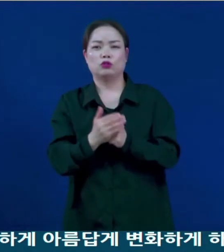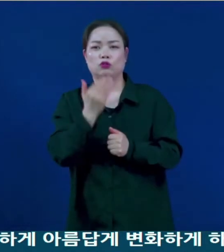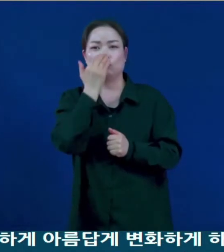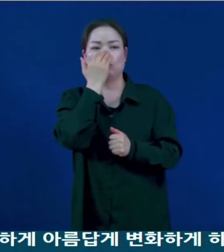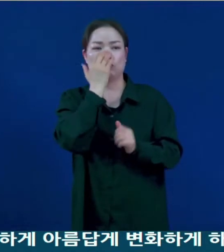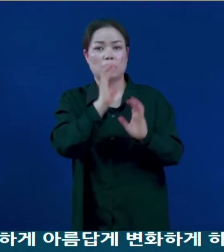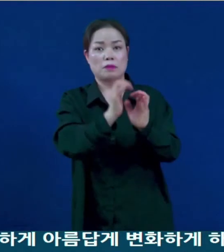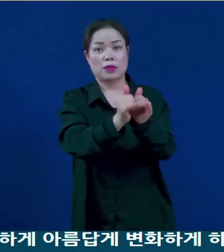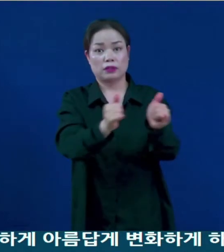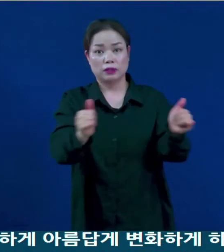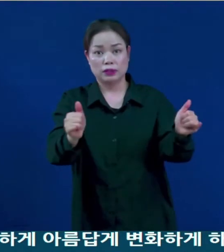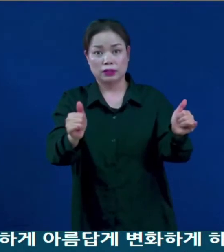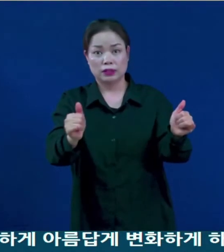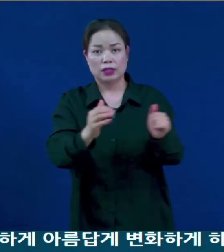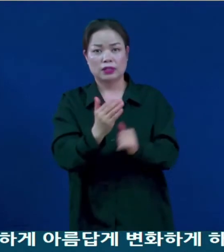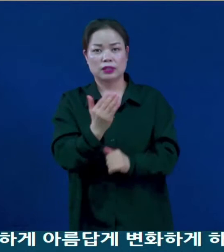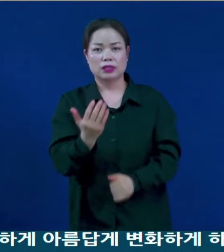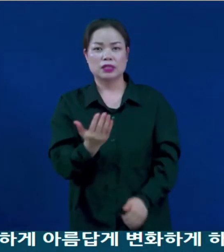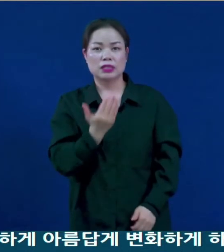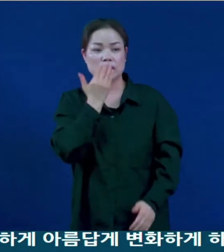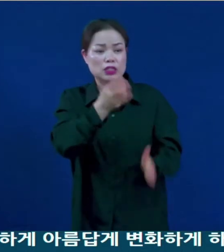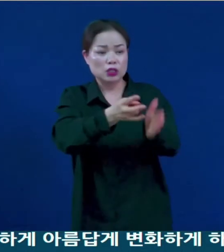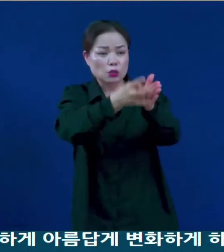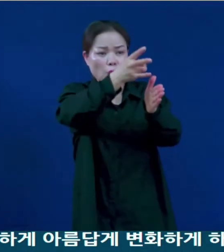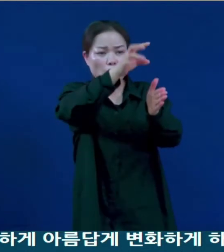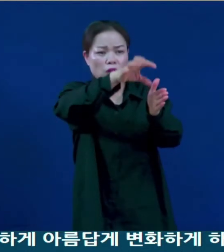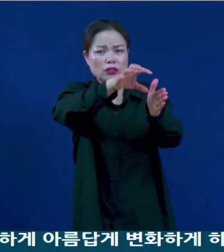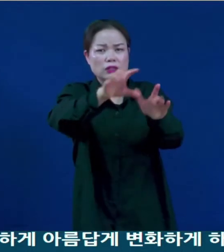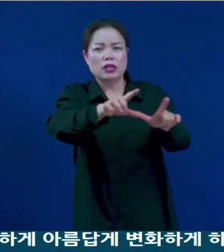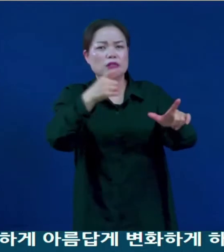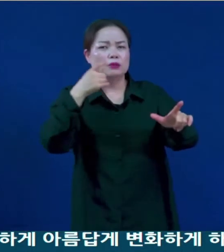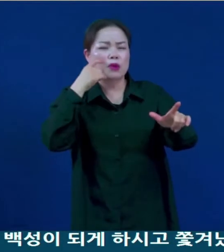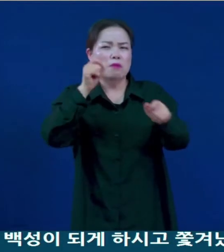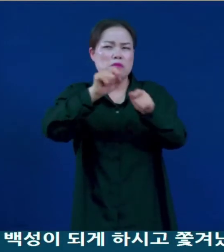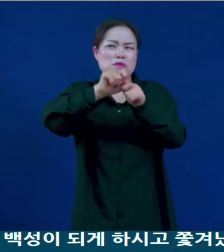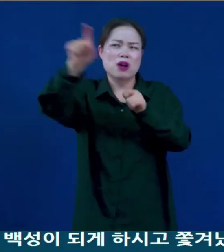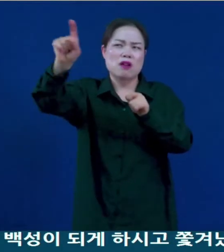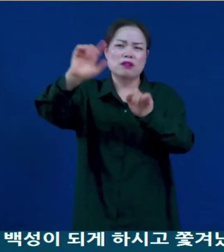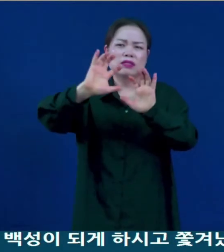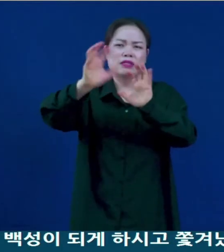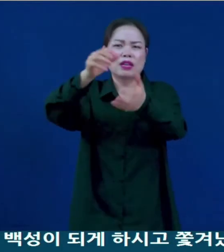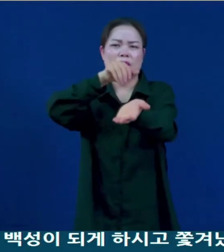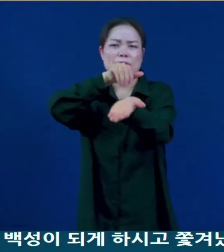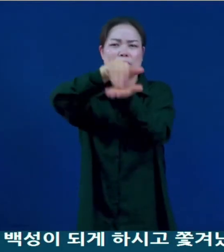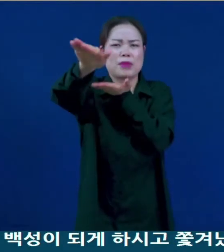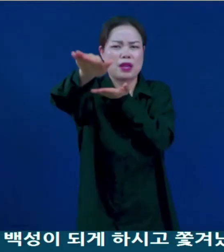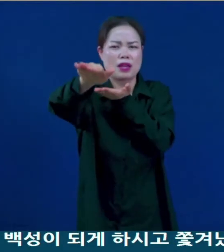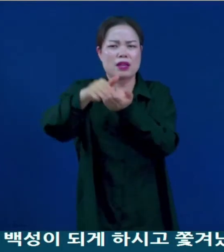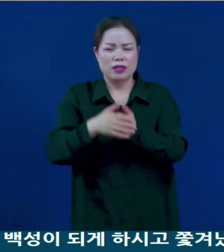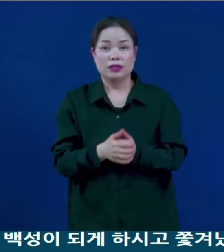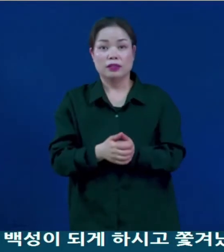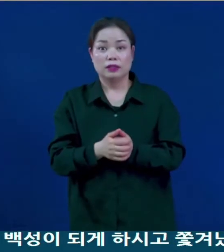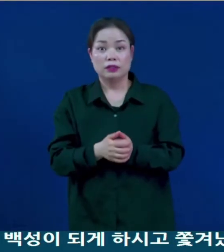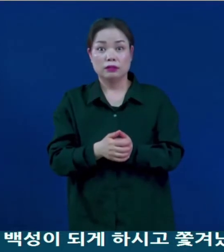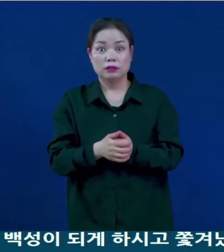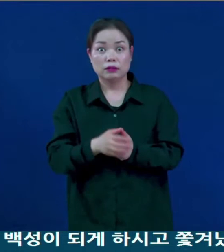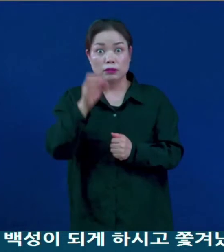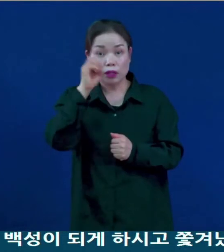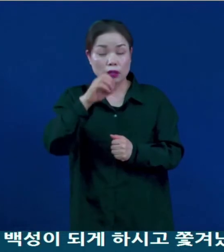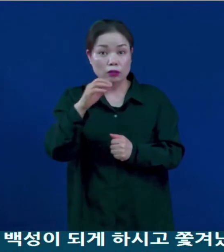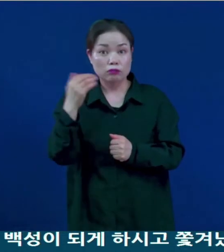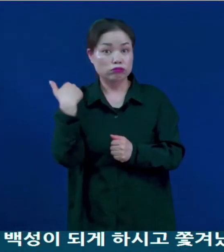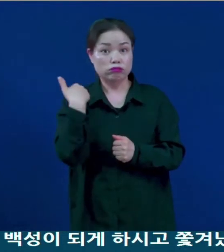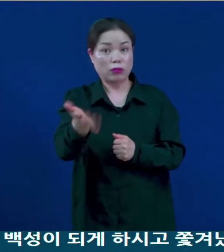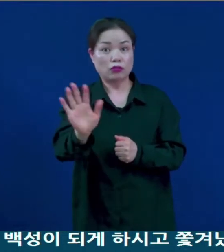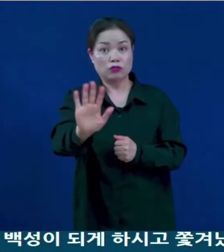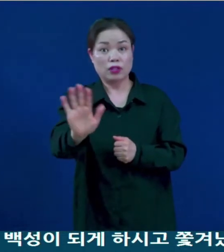백성은 이 시온에 살지 못하고 먼 나라로 쫓겨나게 됩니다. 그런데 그냥 그렇게 두시겠다고